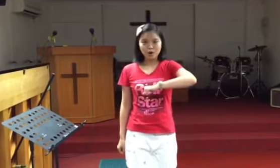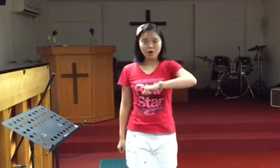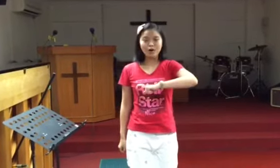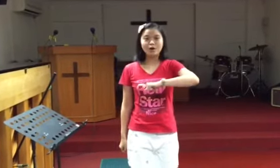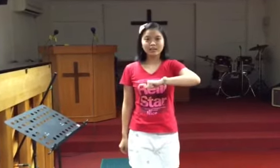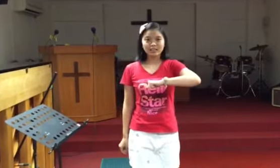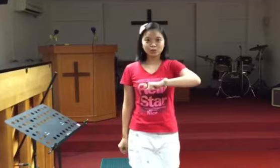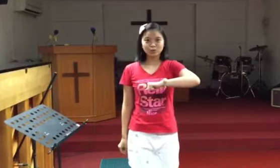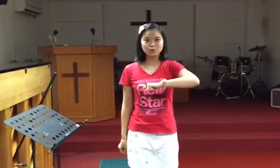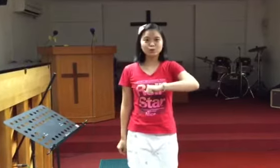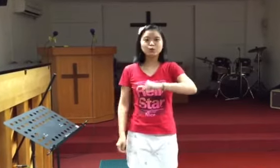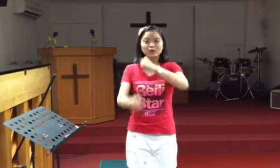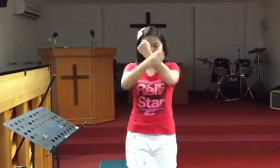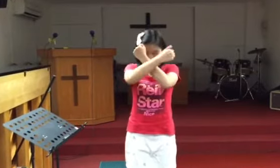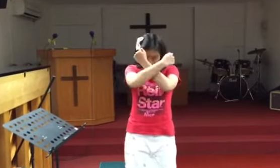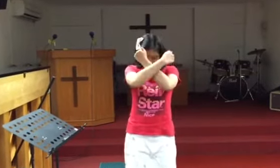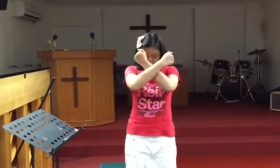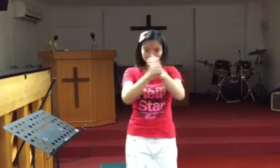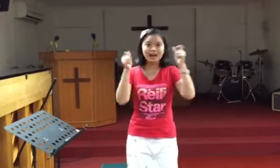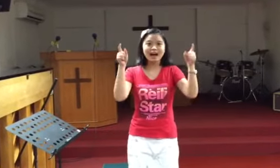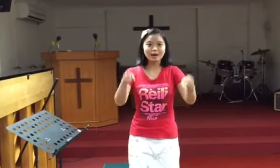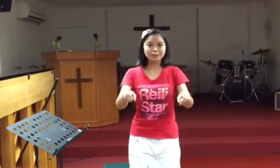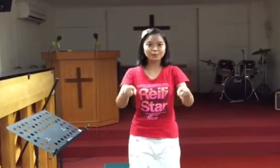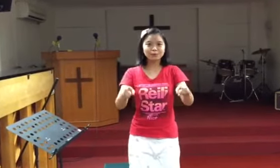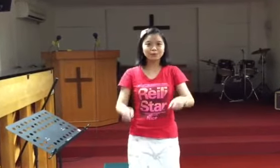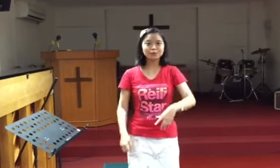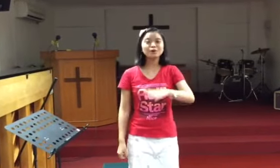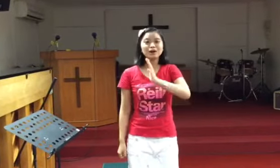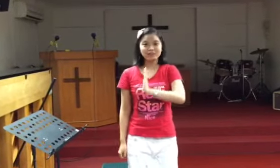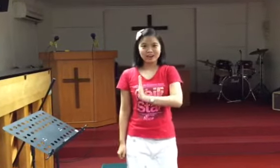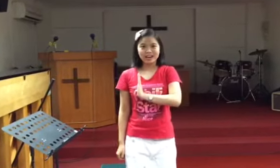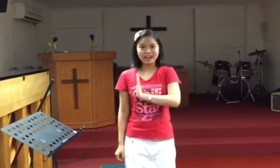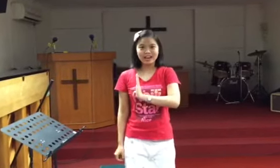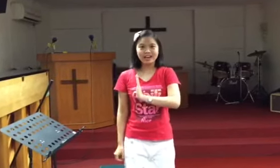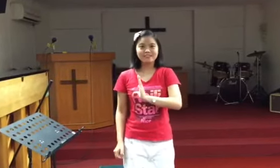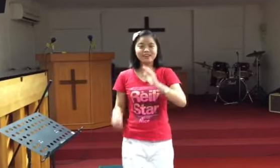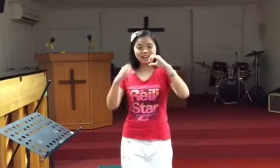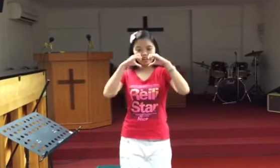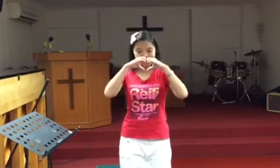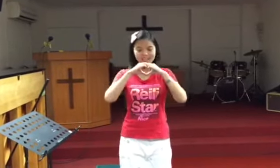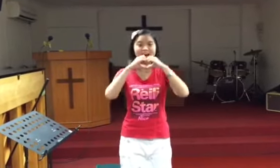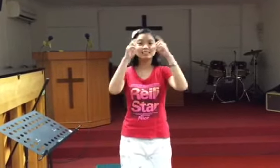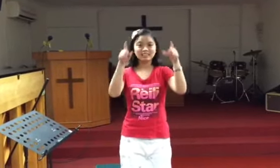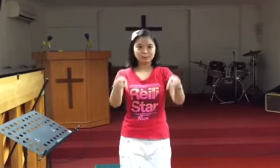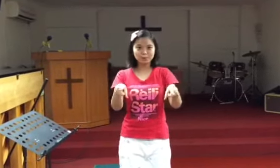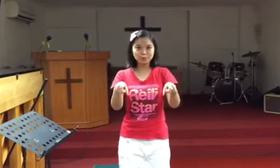Toito la tosa mo, re-rela ka-hat mo,